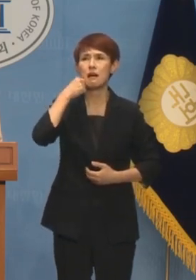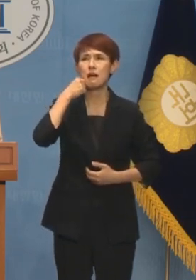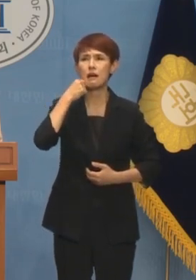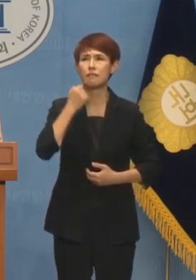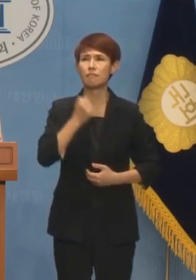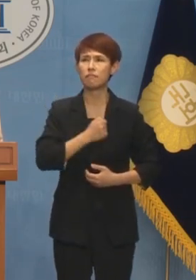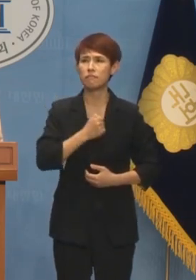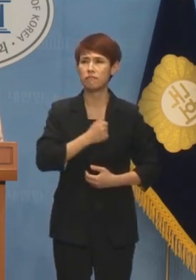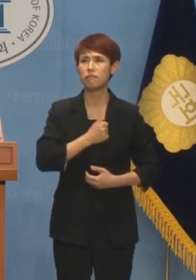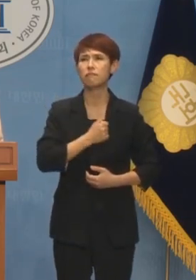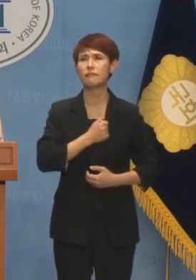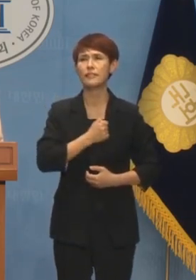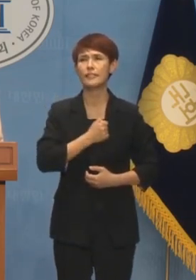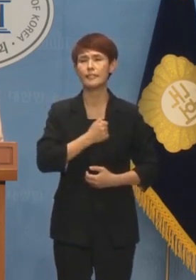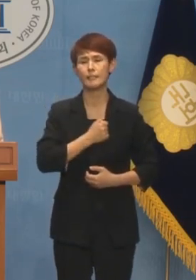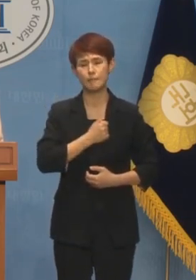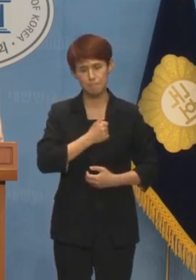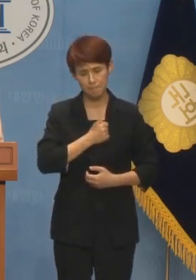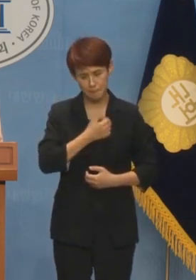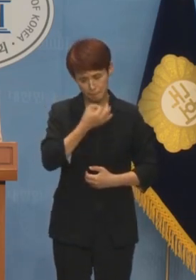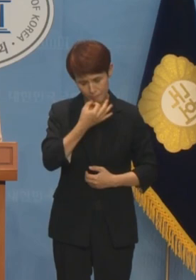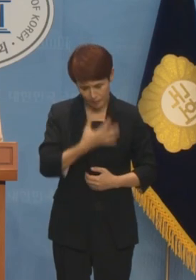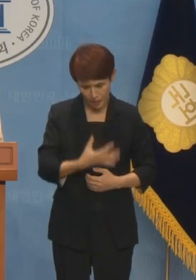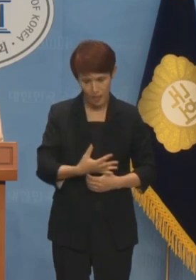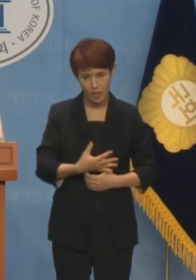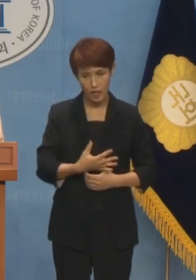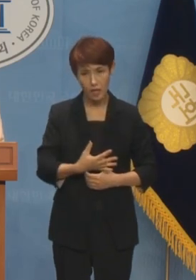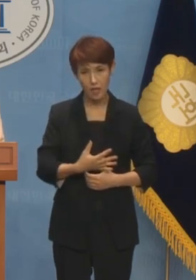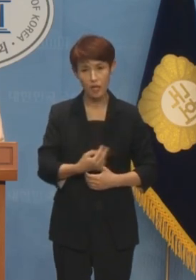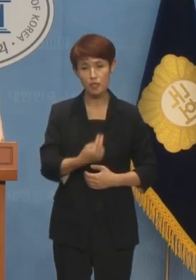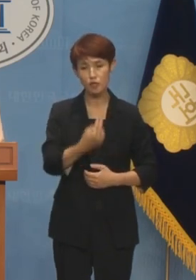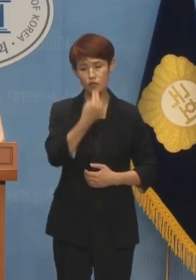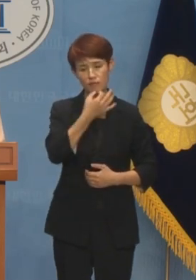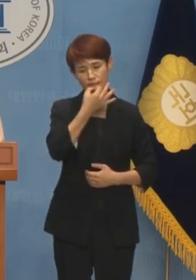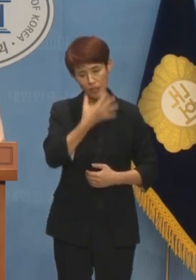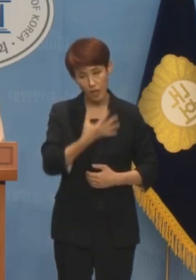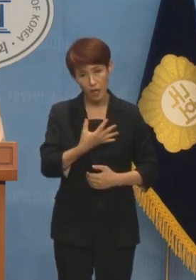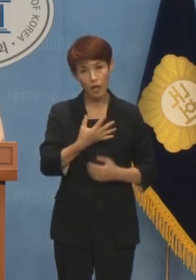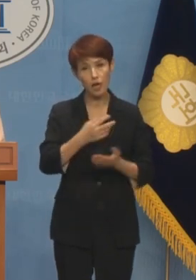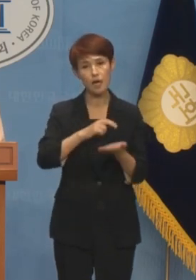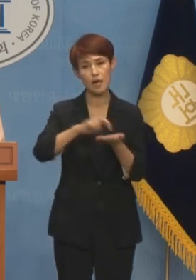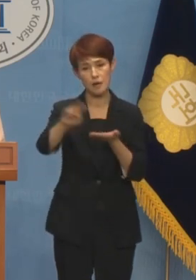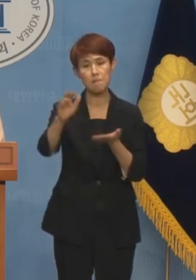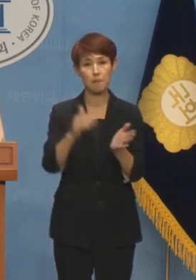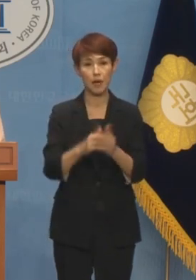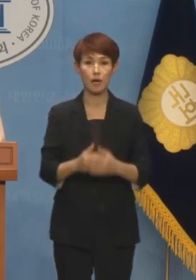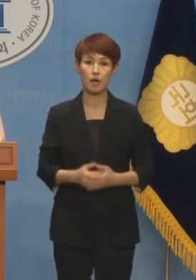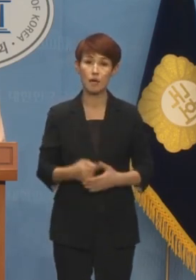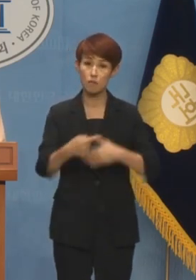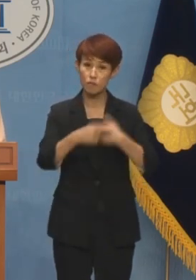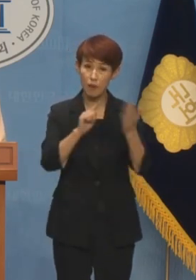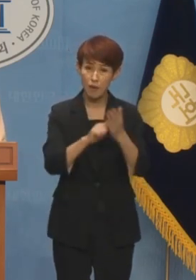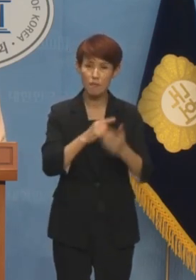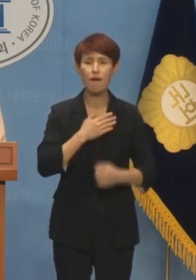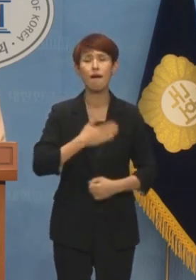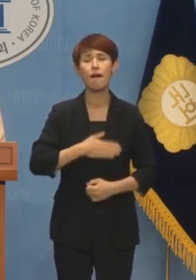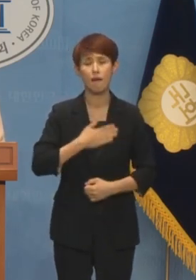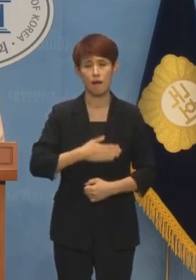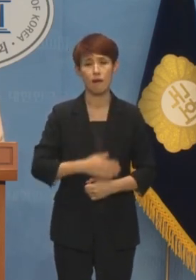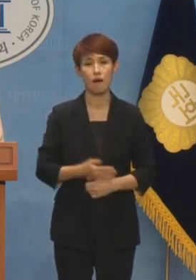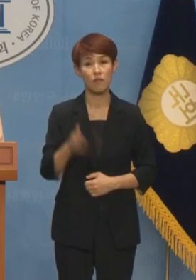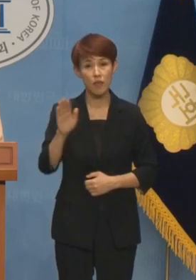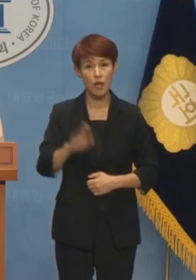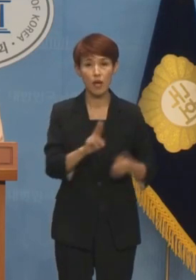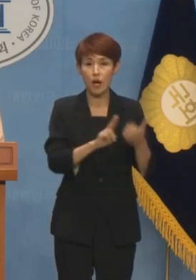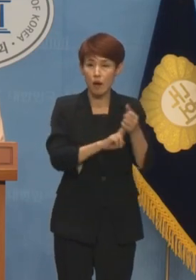계속되고 있어서 하루하루 숨쉬기도 벅차다라고 썼습니다. 이 마음 알겠습니다.